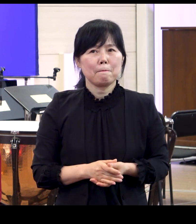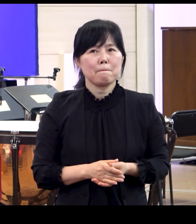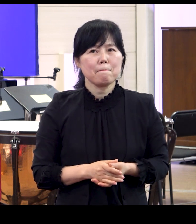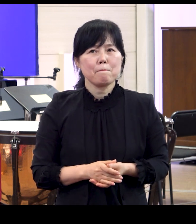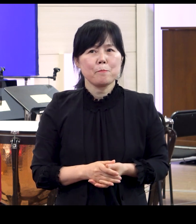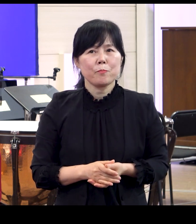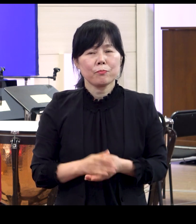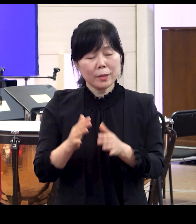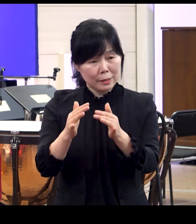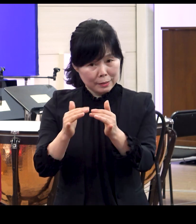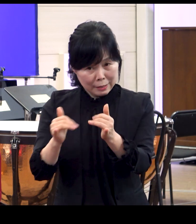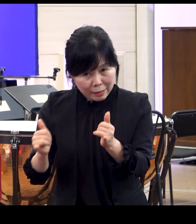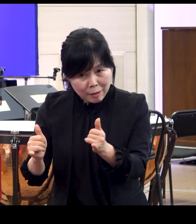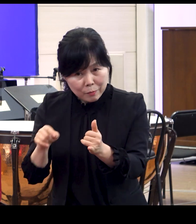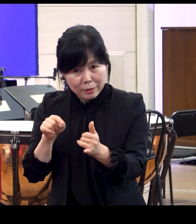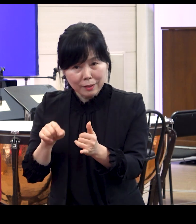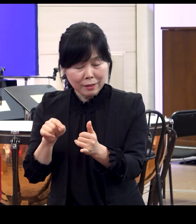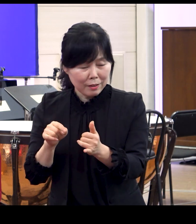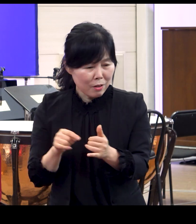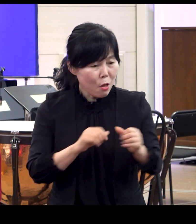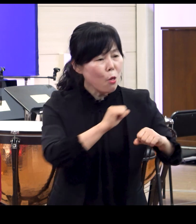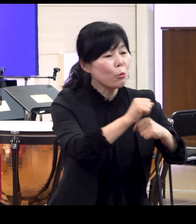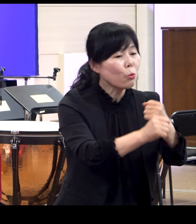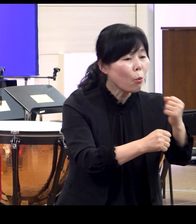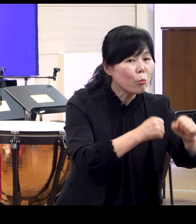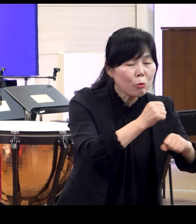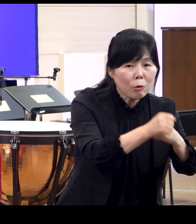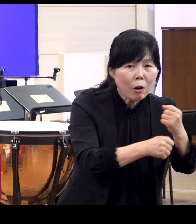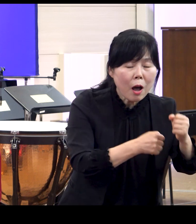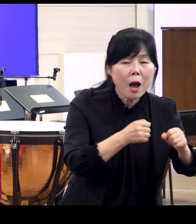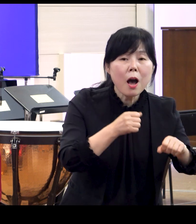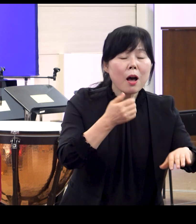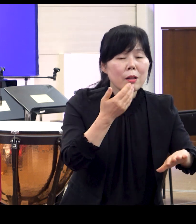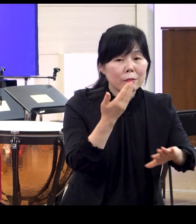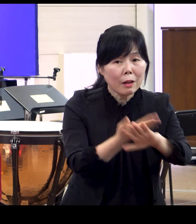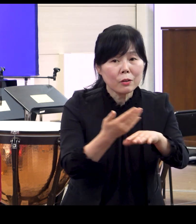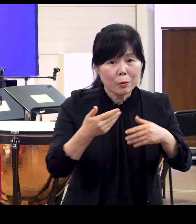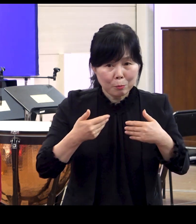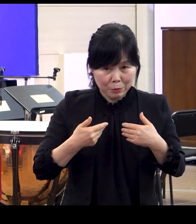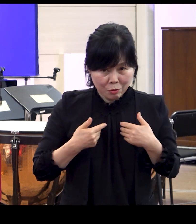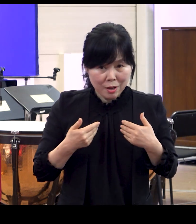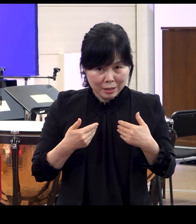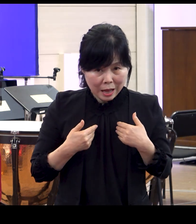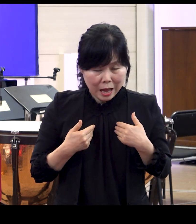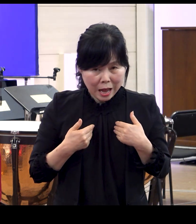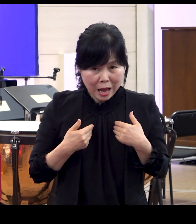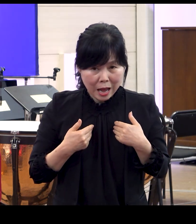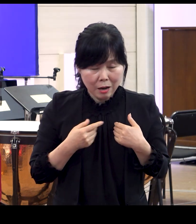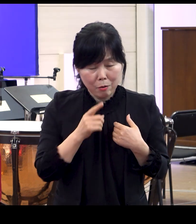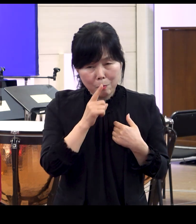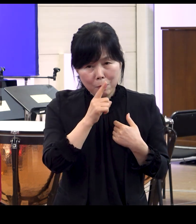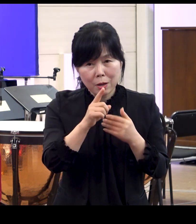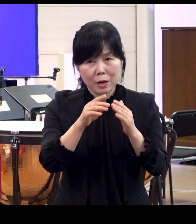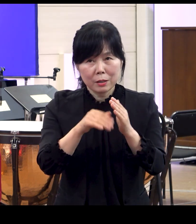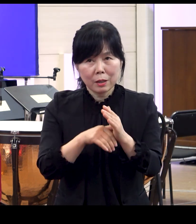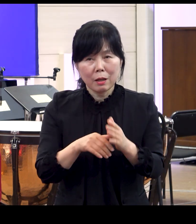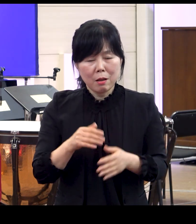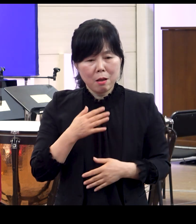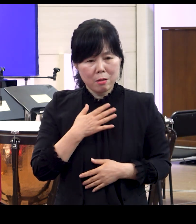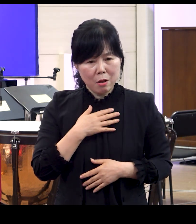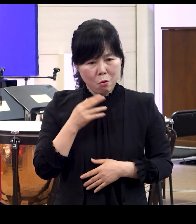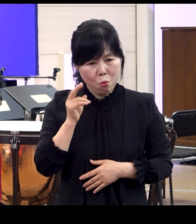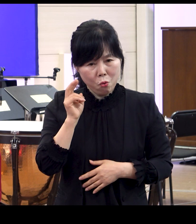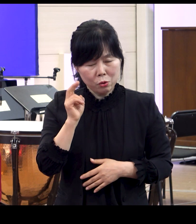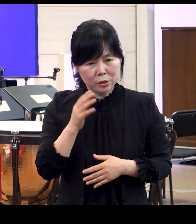자, 그런데 인간은 동물과 달라야 한다 하는 이 메시지, 이걸 보면서 여러분이 혹시